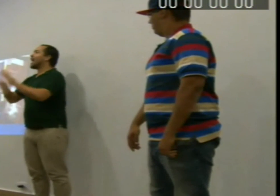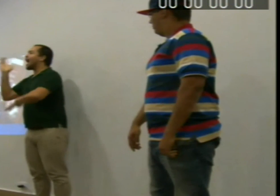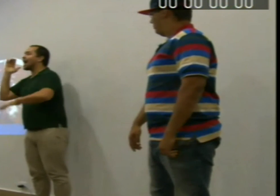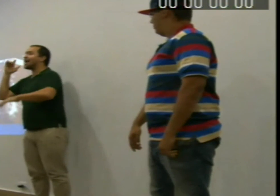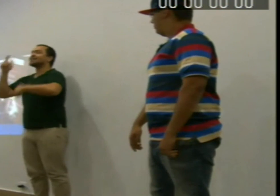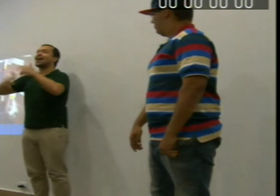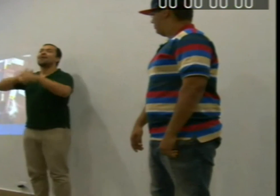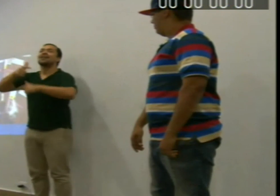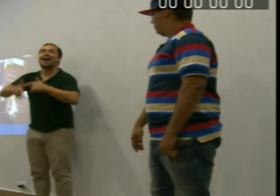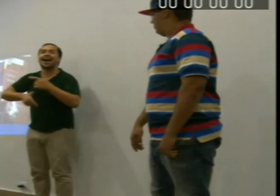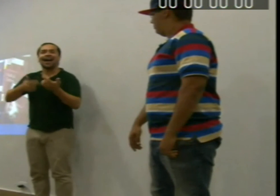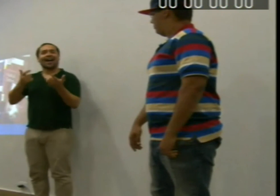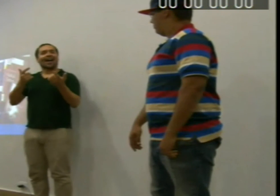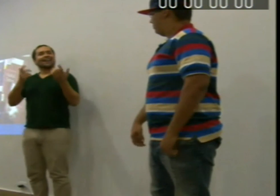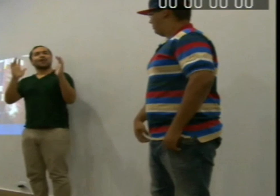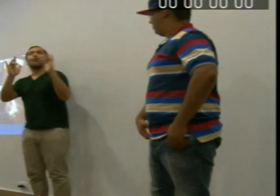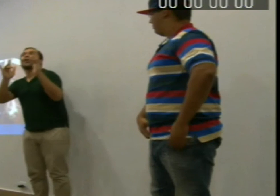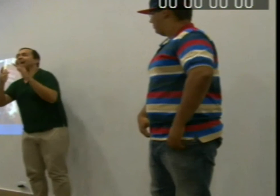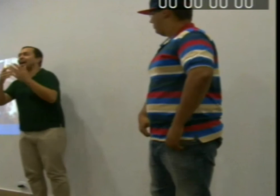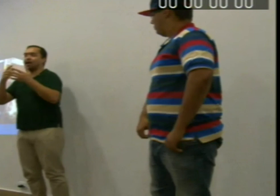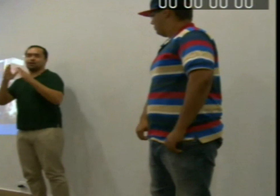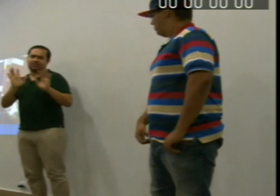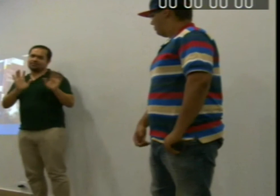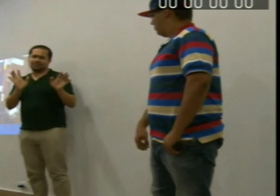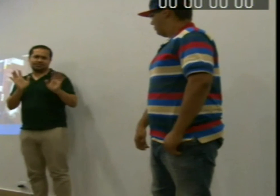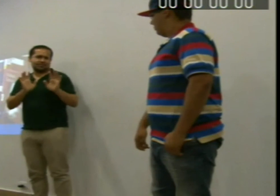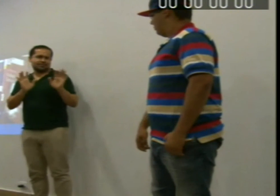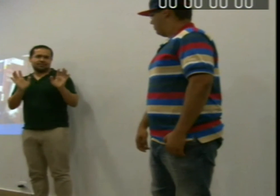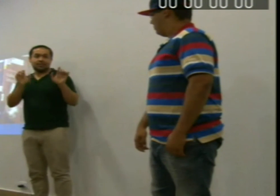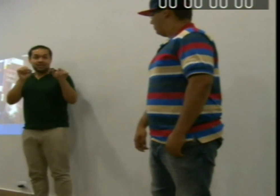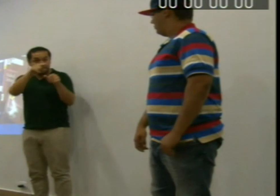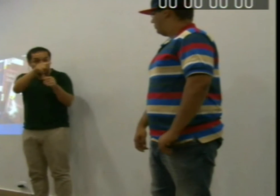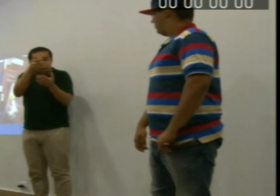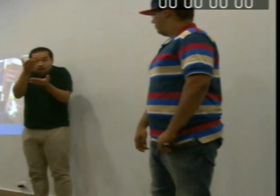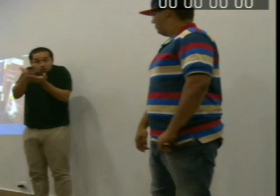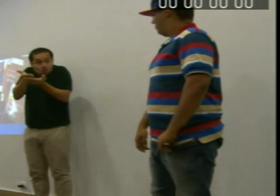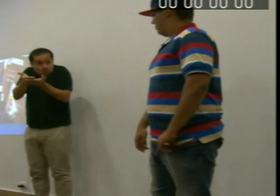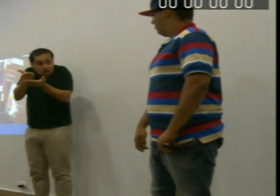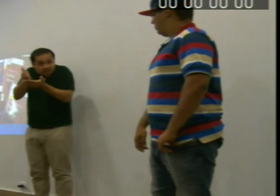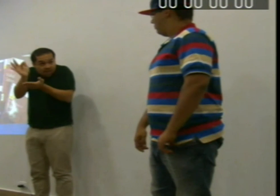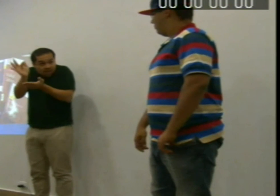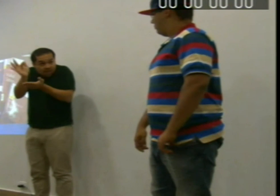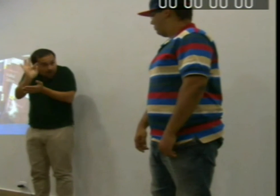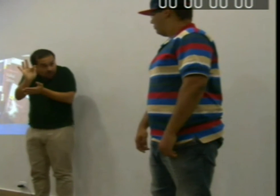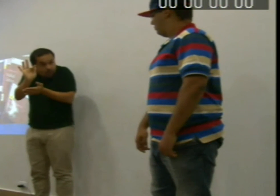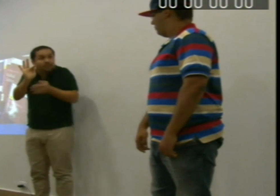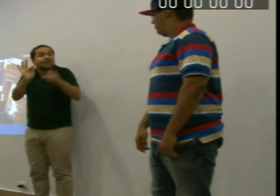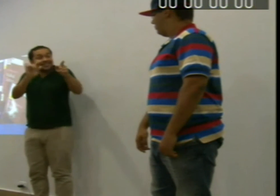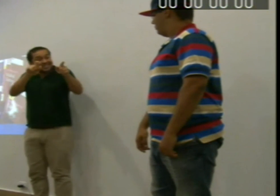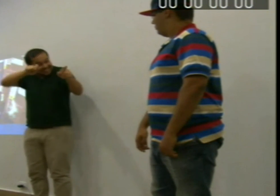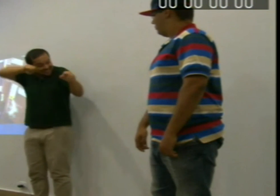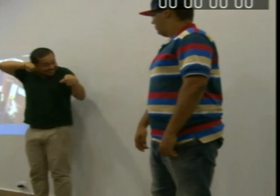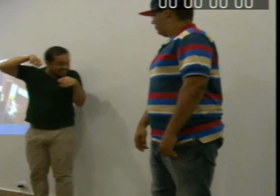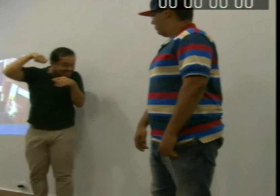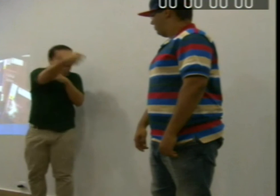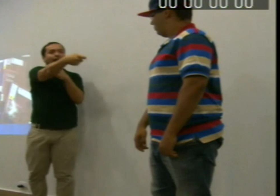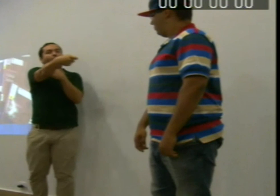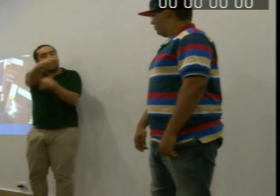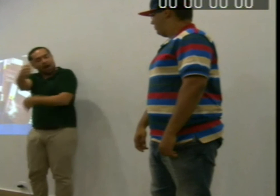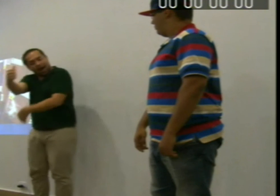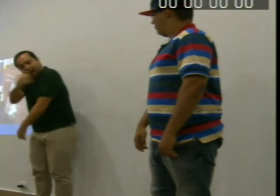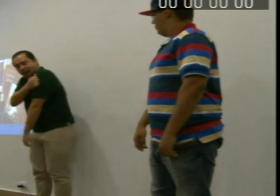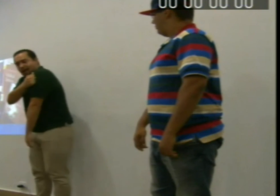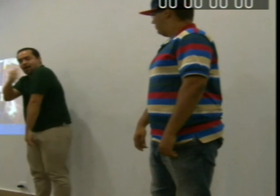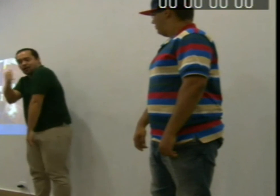à tarde eu posso passear posso trabalhar posso namorar não lá não tem nada disso você tem que estudar na faculdade